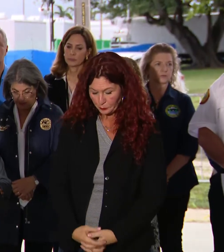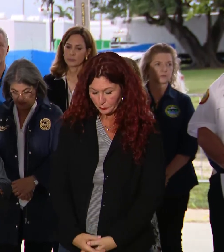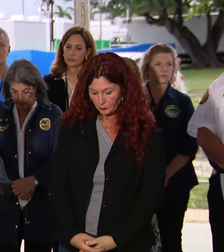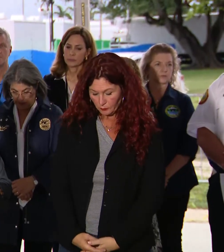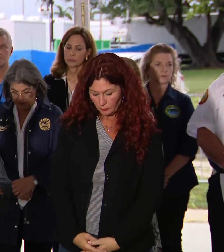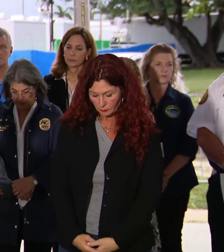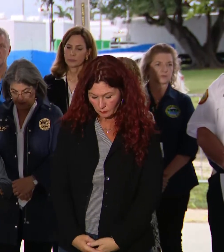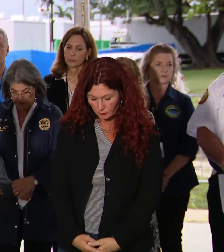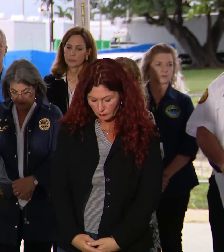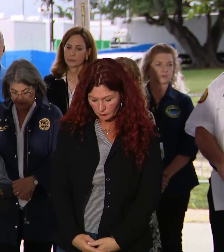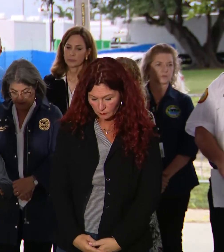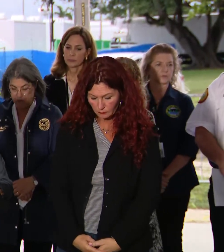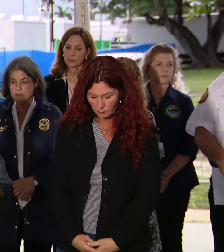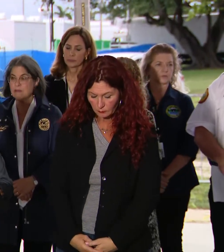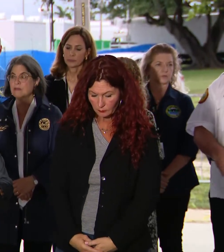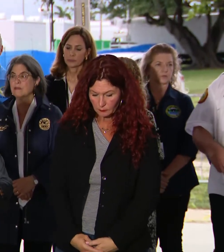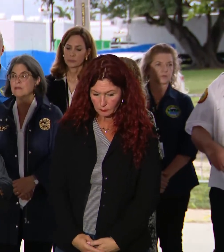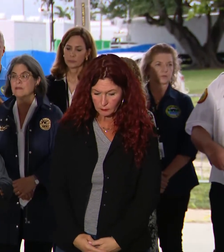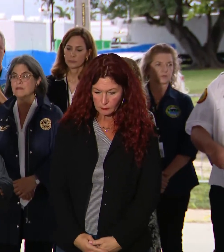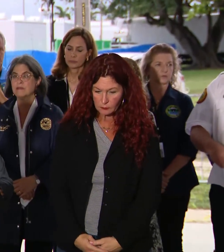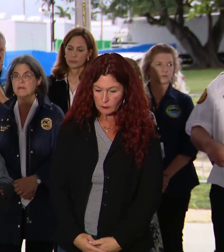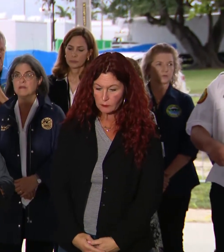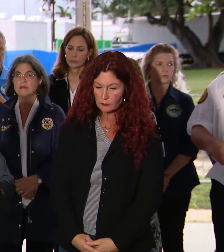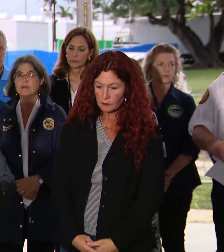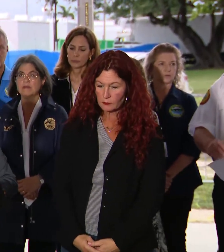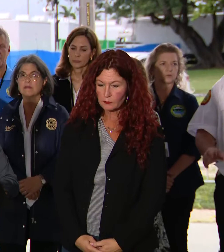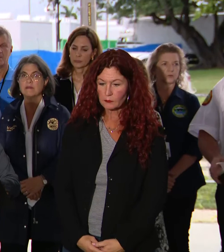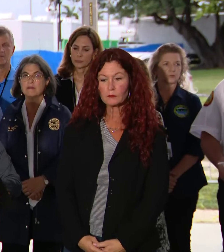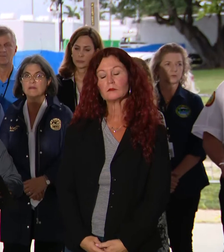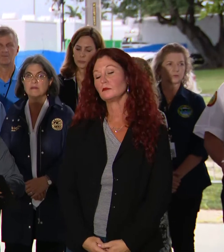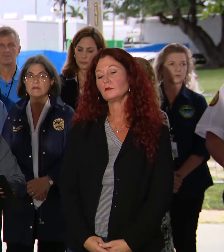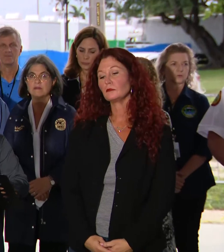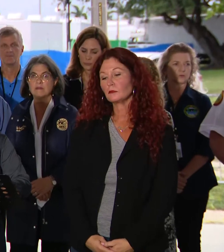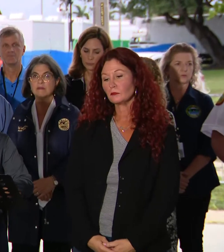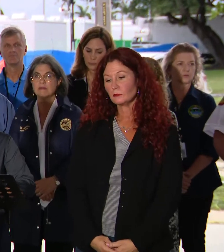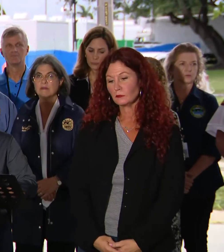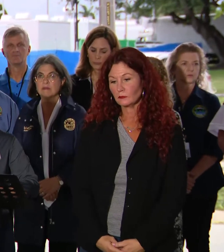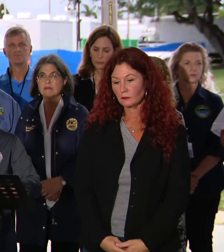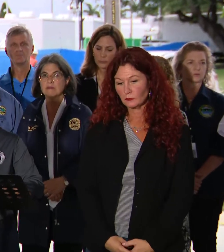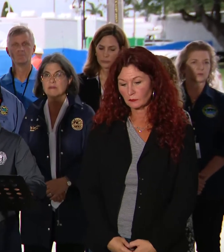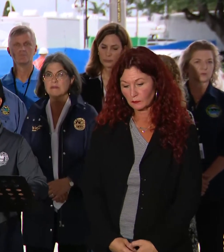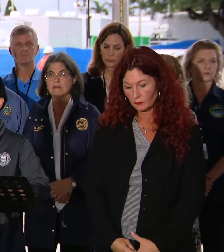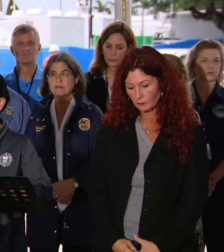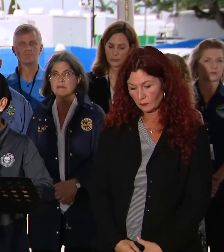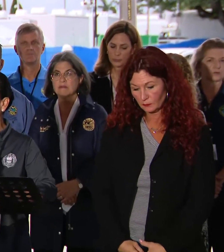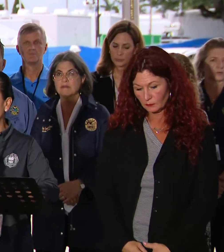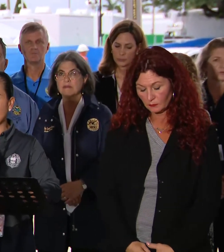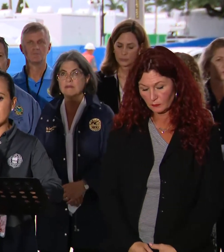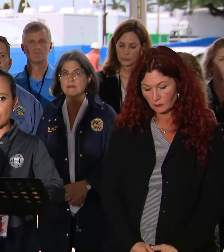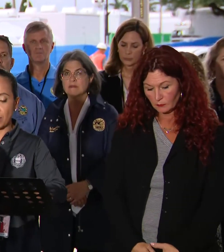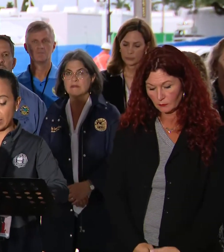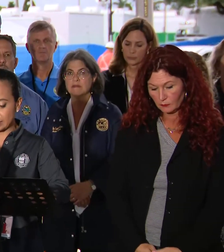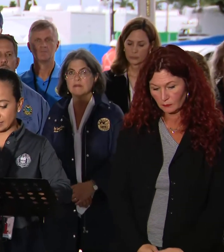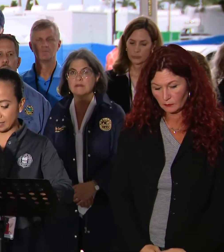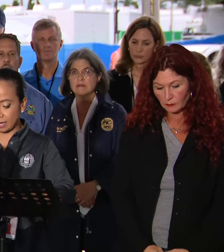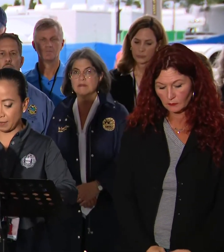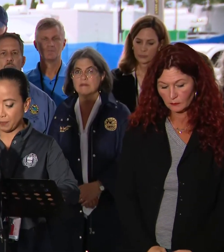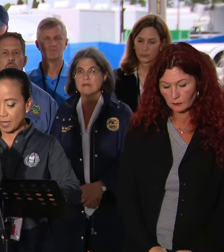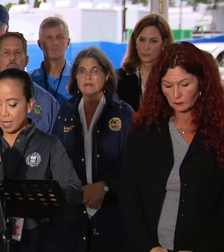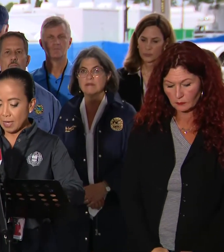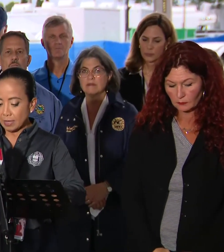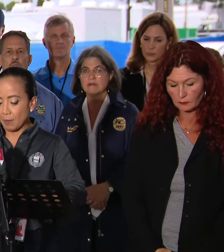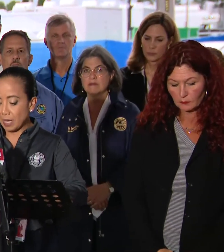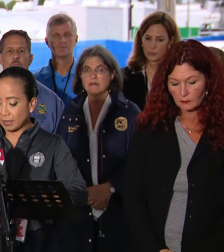escombros de jardín y la construcción y además tenga en cuenta todos estos documentos importantes que pueda